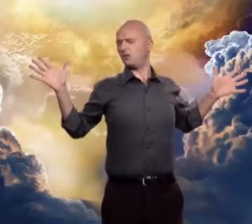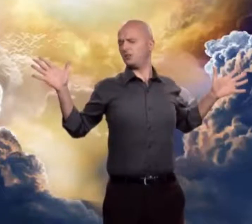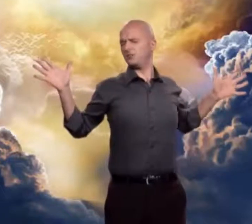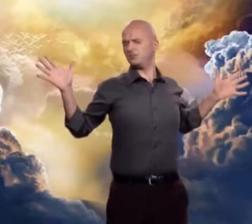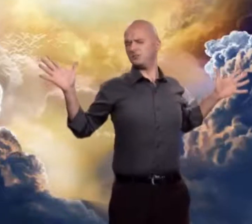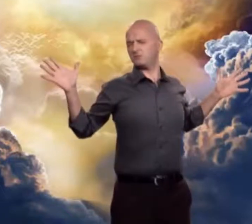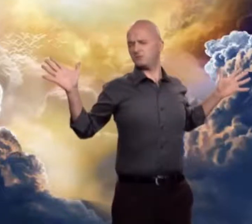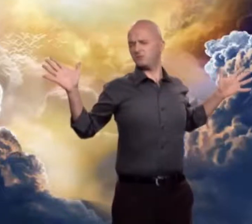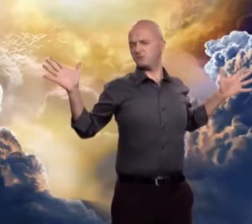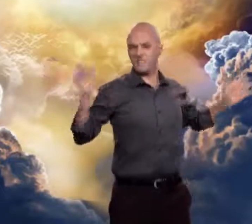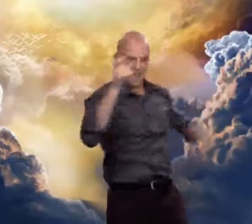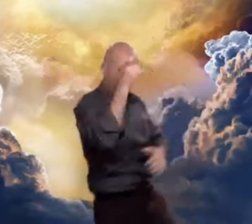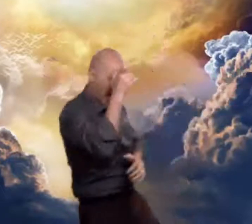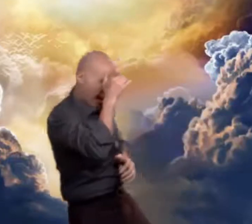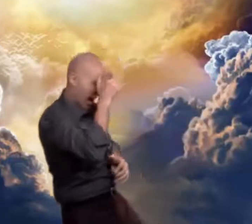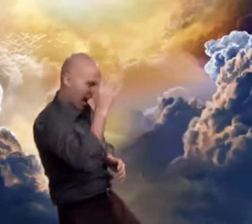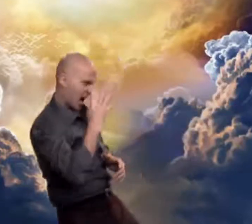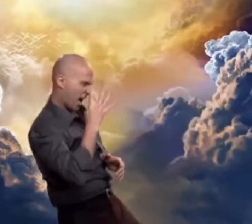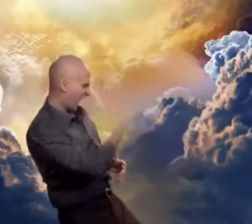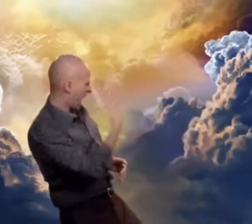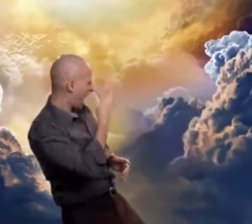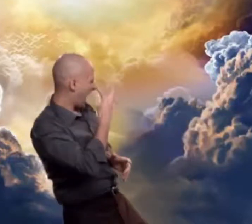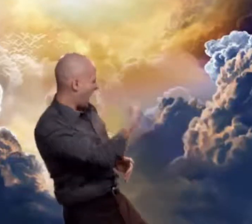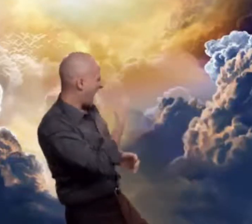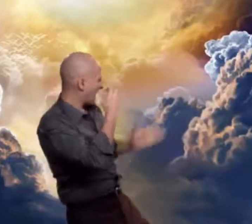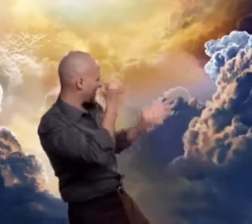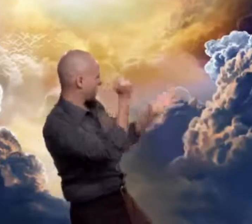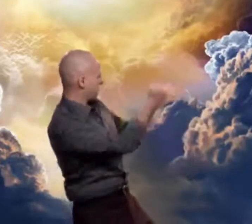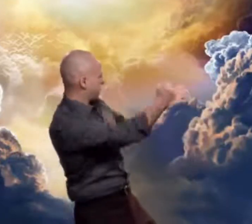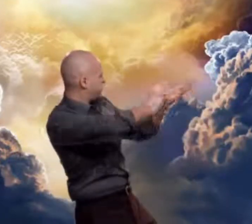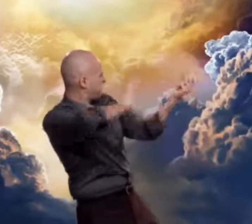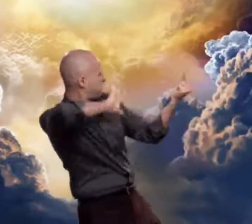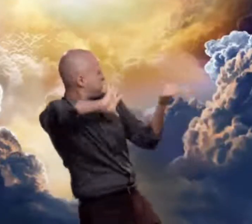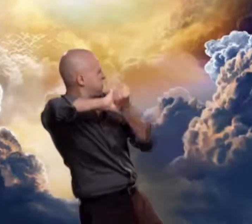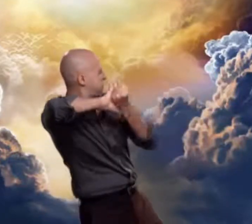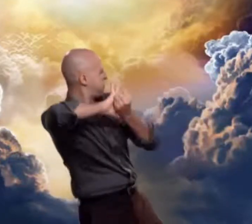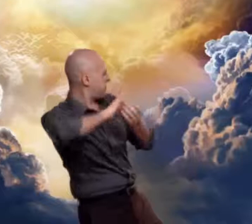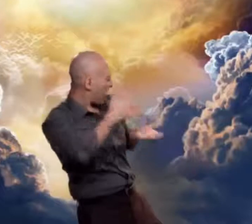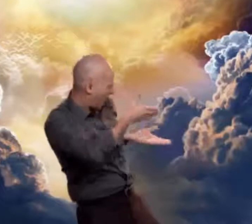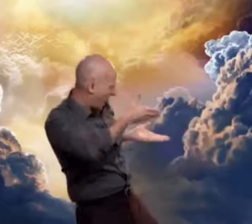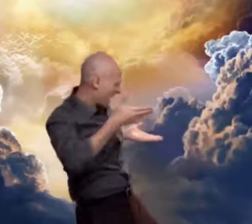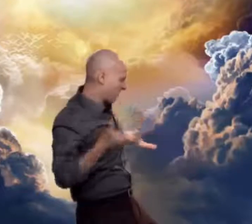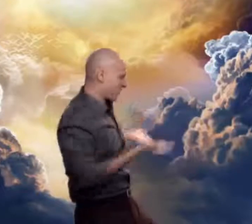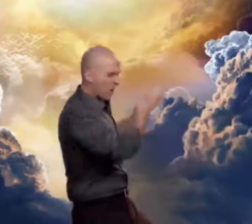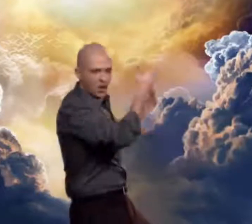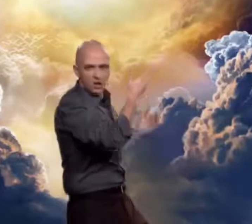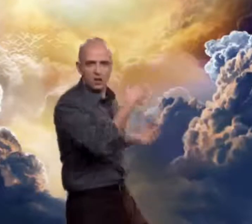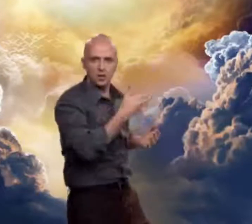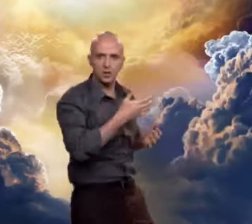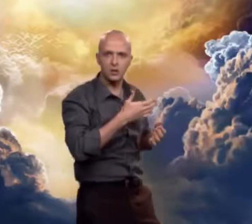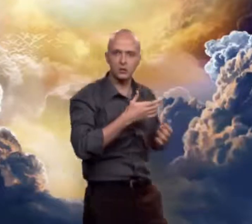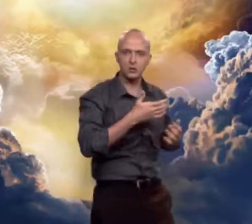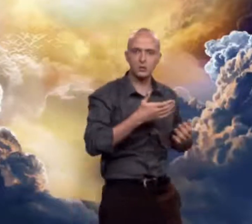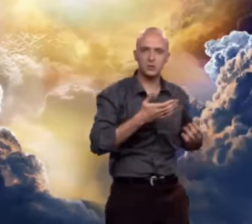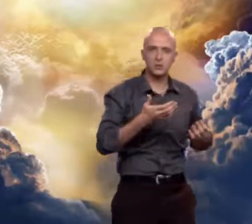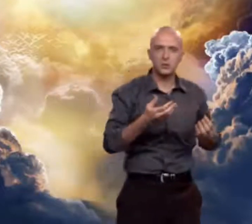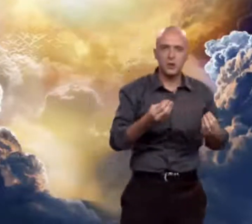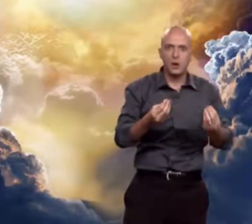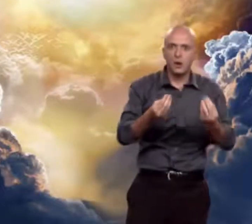Todo o céu viu a justiça de Deus revelada. Lúcifer havia declarado que a raça pecadora estava além da possibilidade